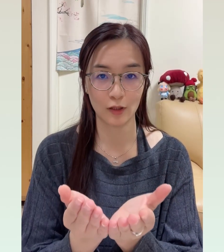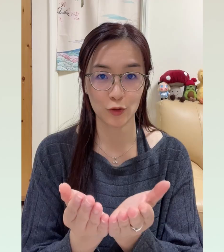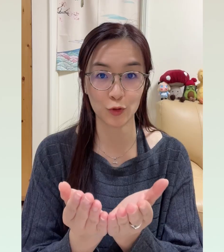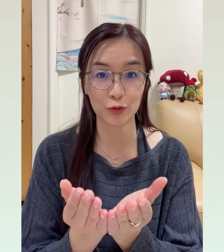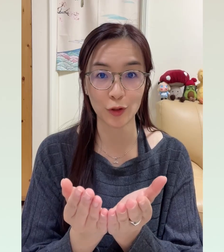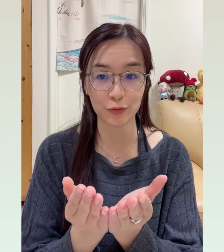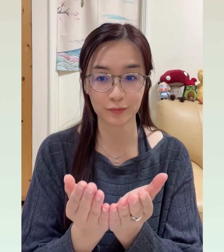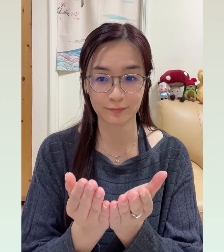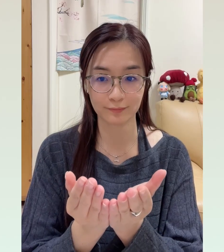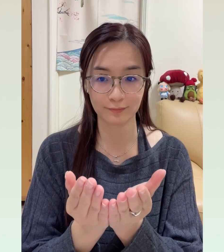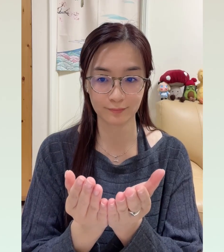閱讀、